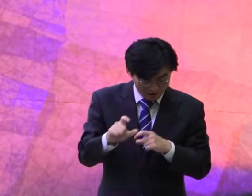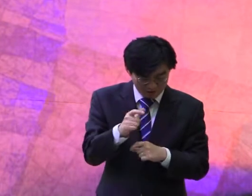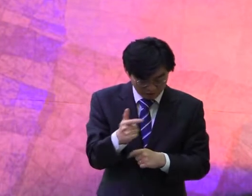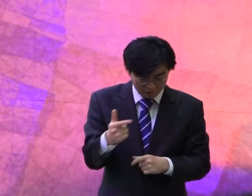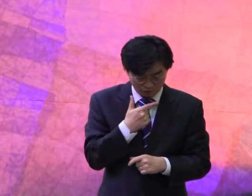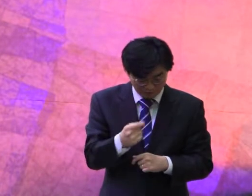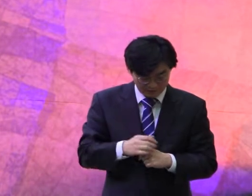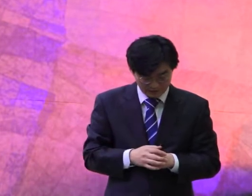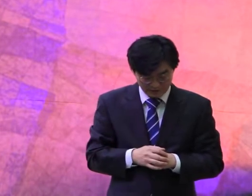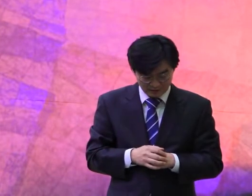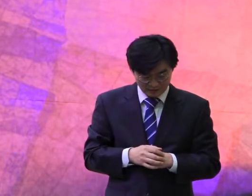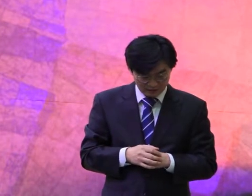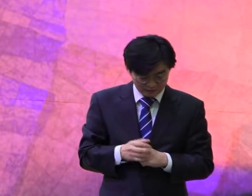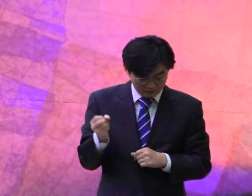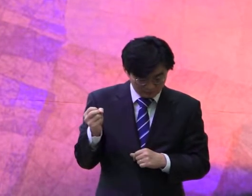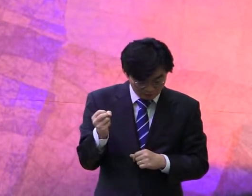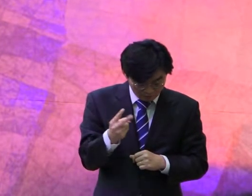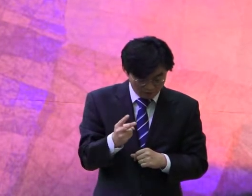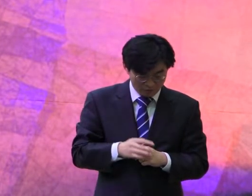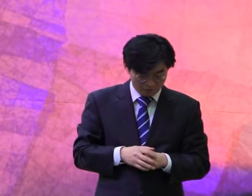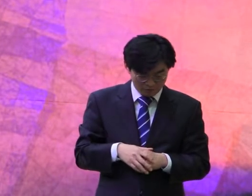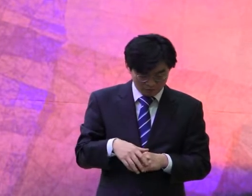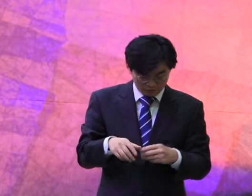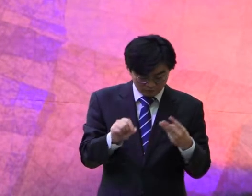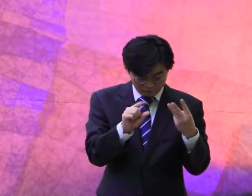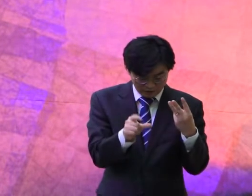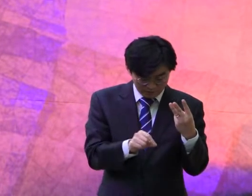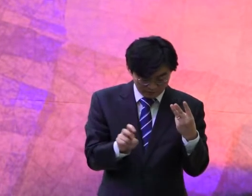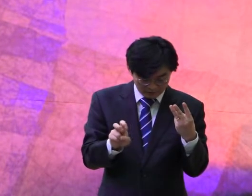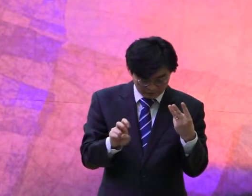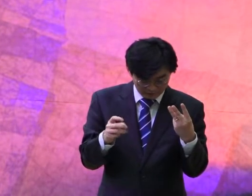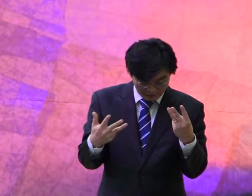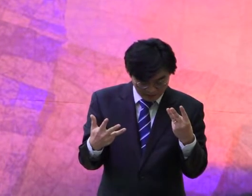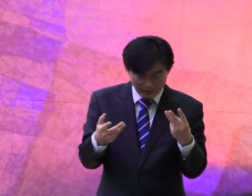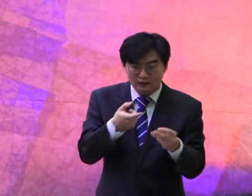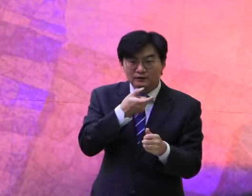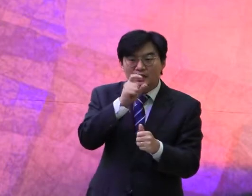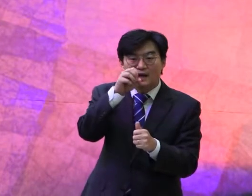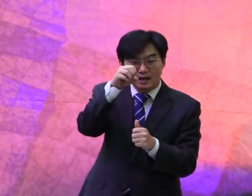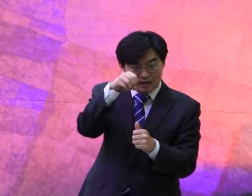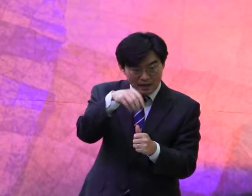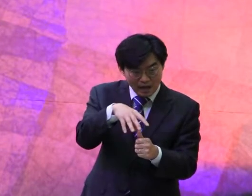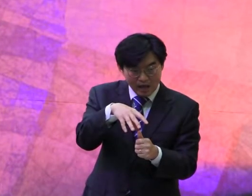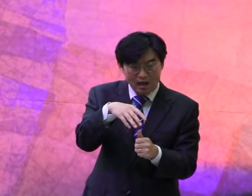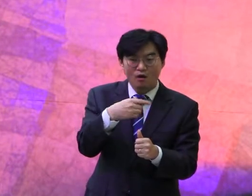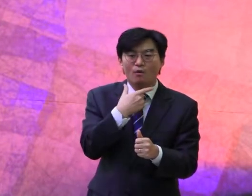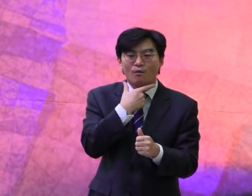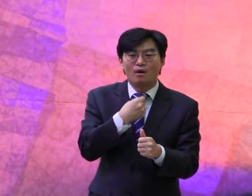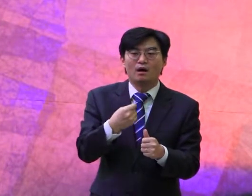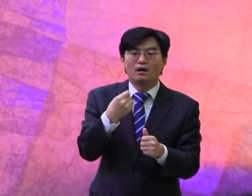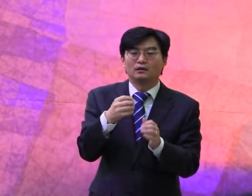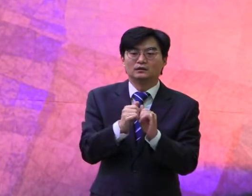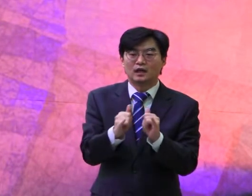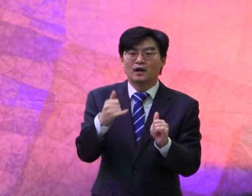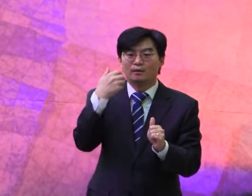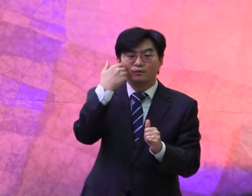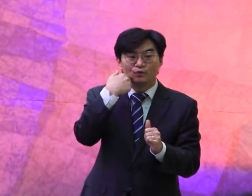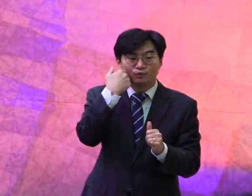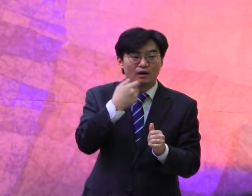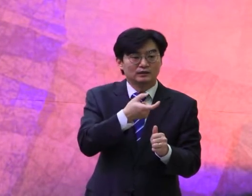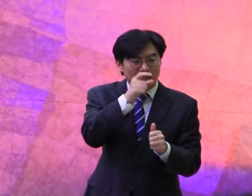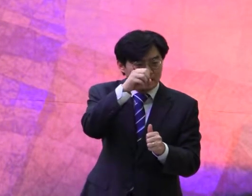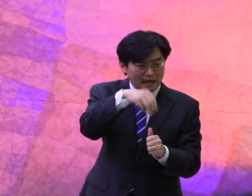세례 입교 광고가 있습니다. 3월 28일 주일 은혜 예배 시에 세례 입교를 베풀려고 하는데, 여러분 보시고 세례 못